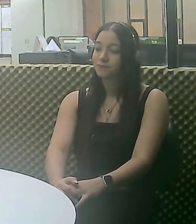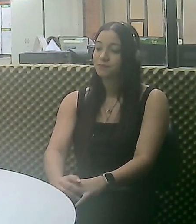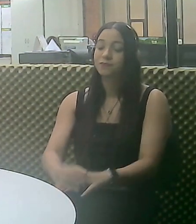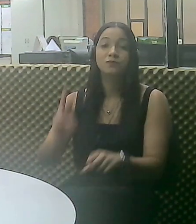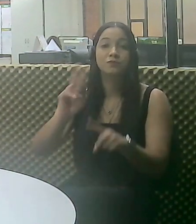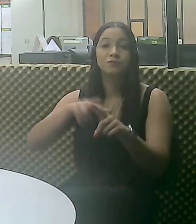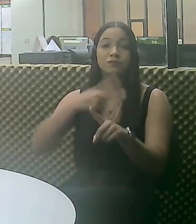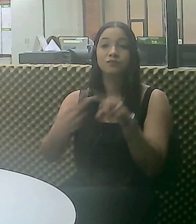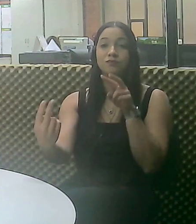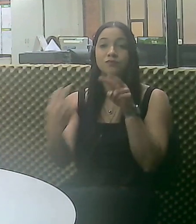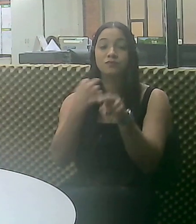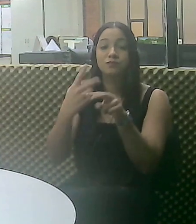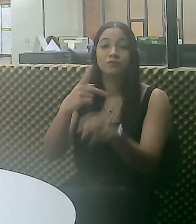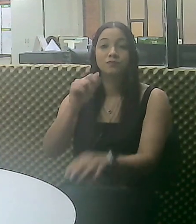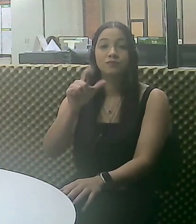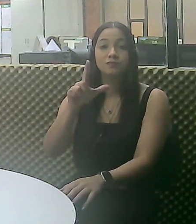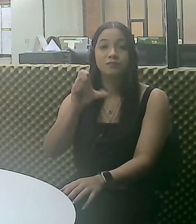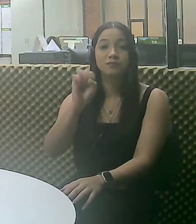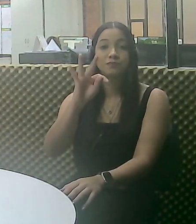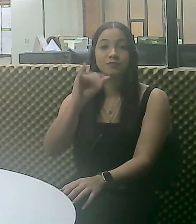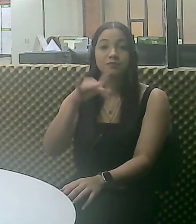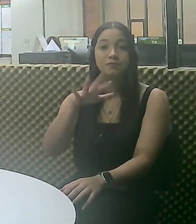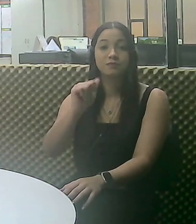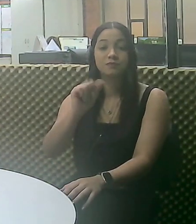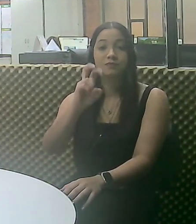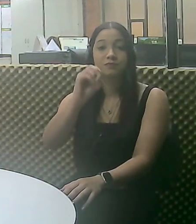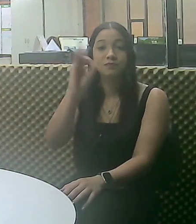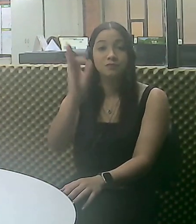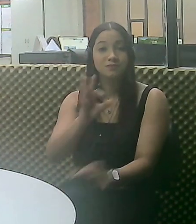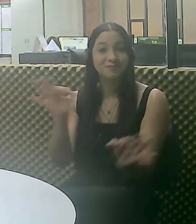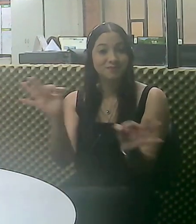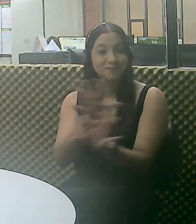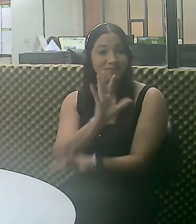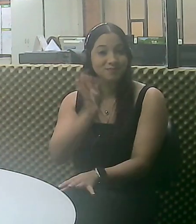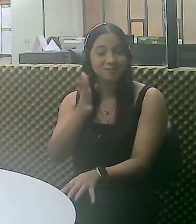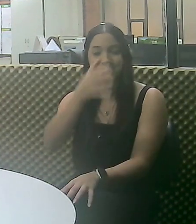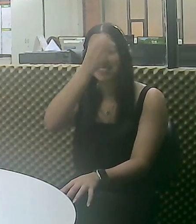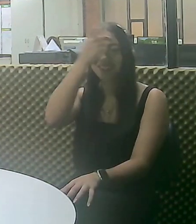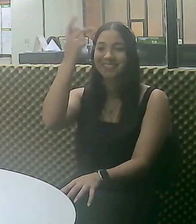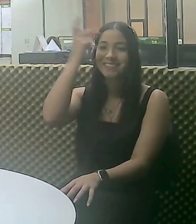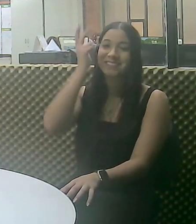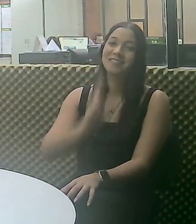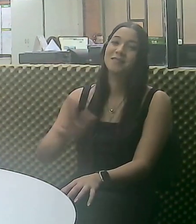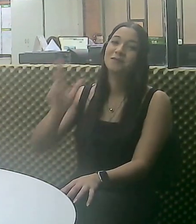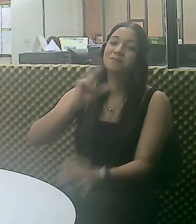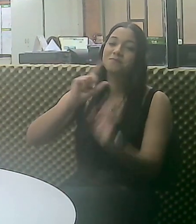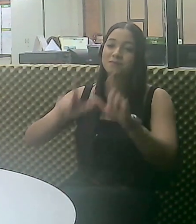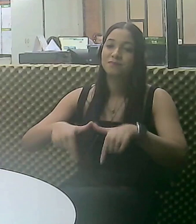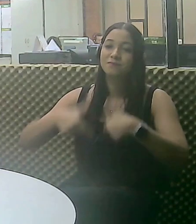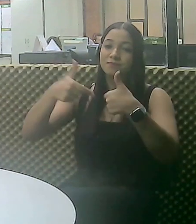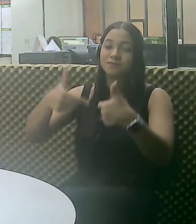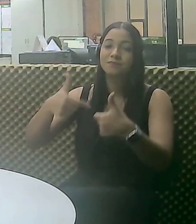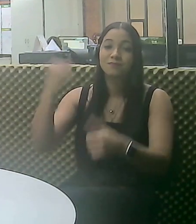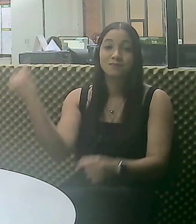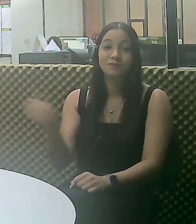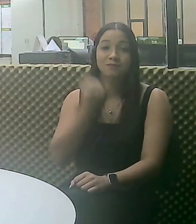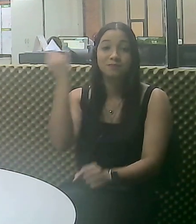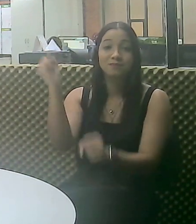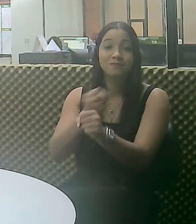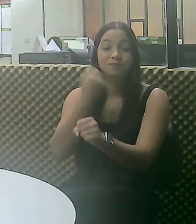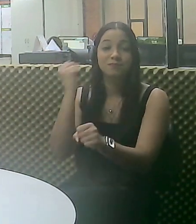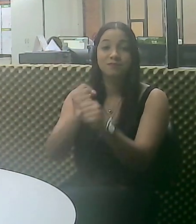Duplicação da Avenida Palestina está 50% concluída. A Prefeitura de Uberlândia está executando mais uma importante